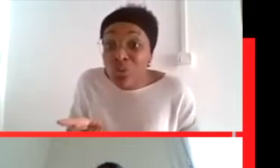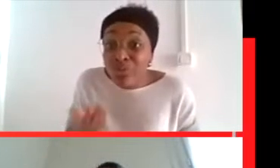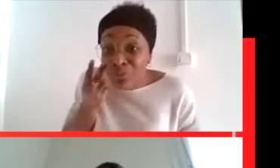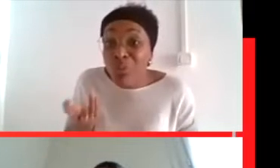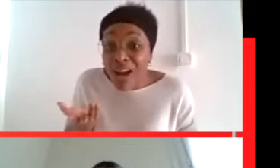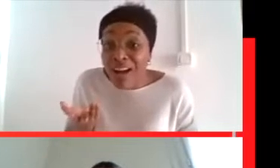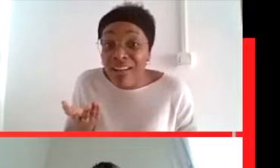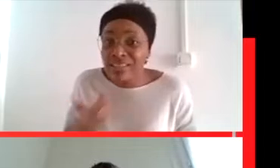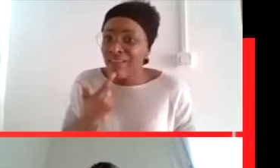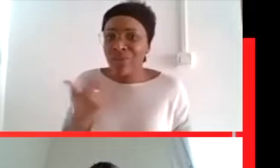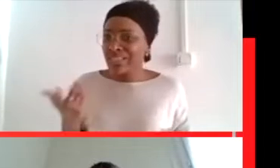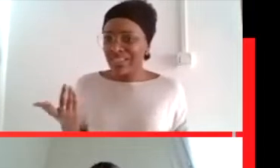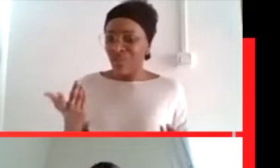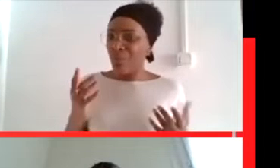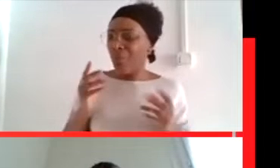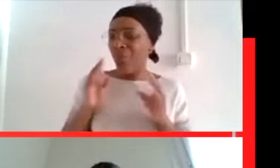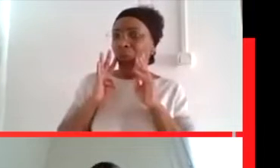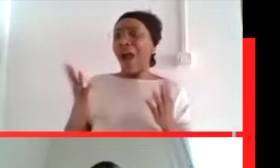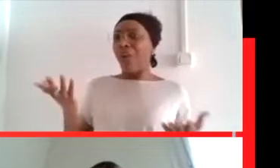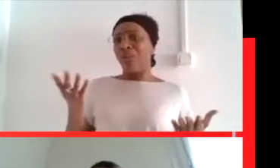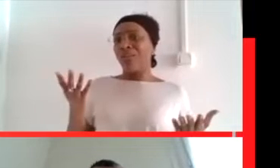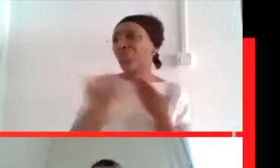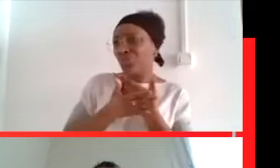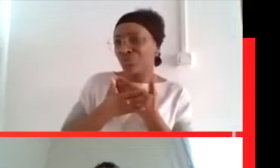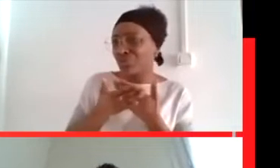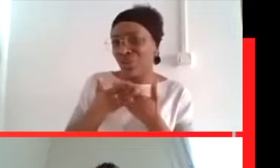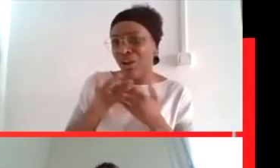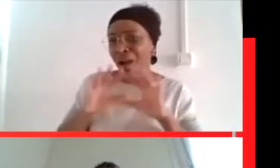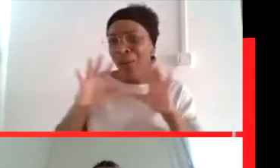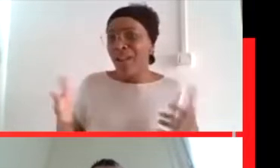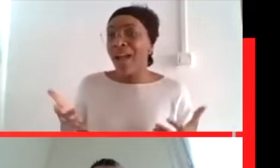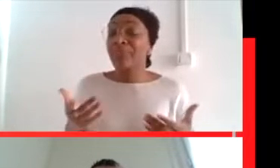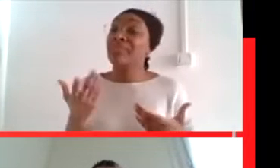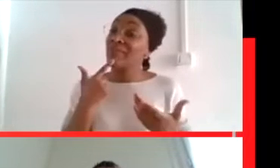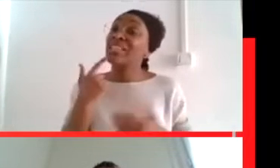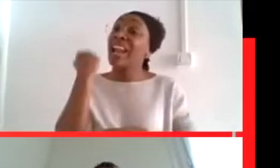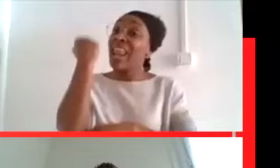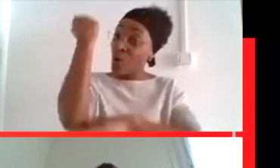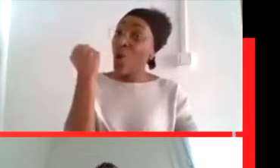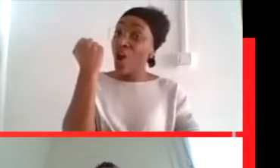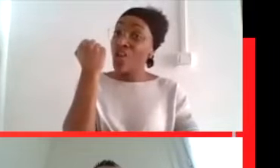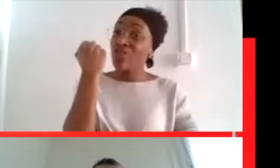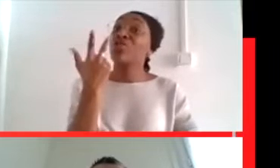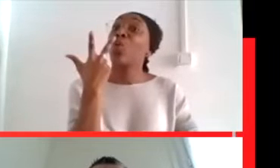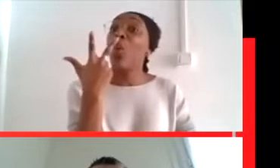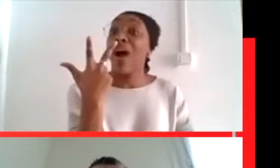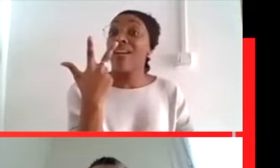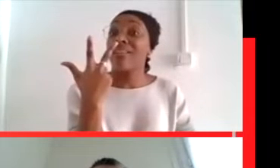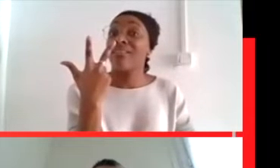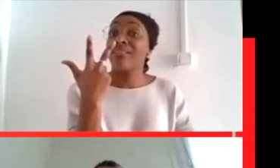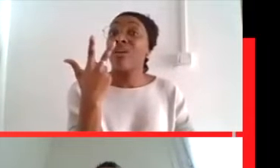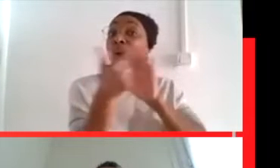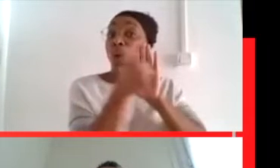des femmes à la stature de Christ», quoi. Et donc une colonne, c'est quelqu'un sur qui on peut s'appuyer, c'est quelqu'un en qui on peut trouver un